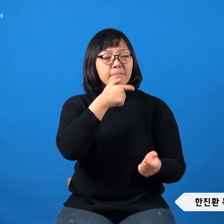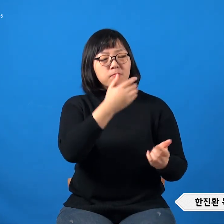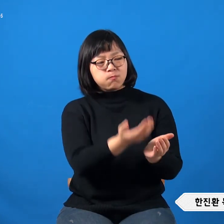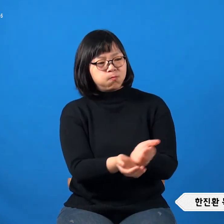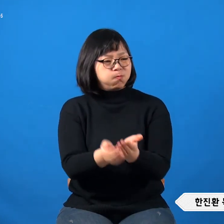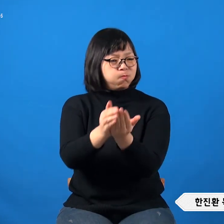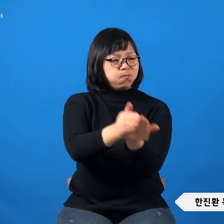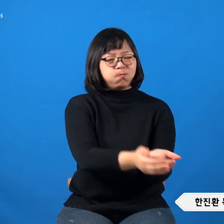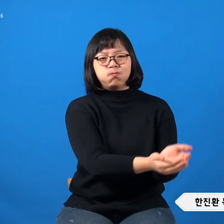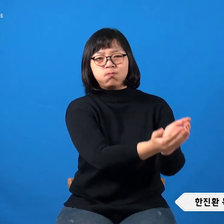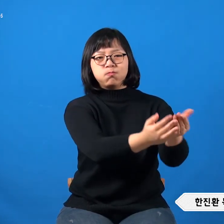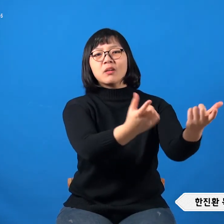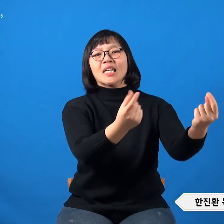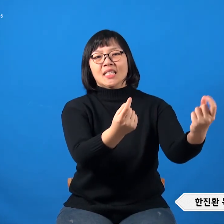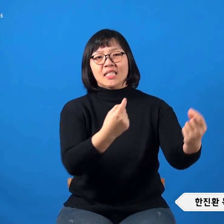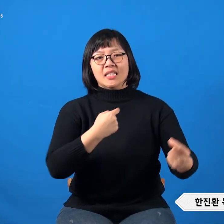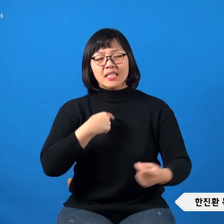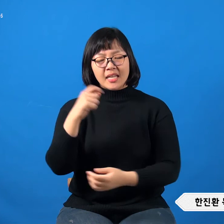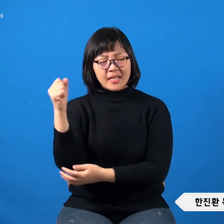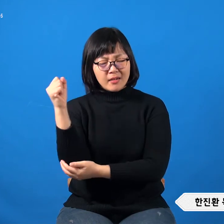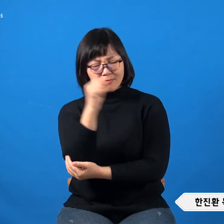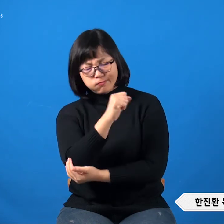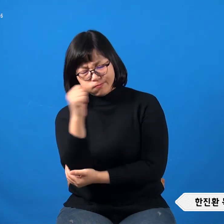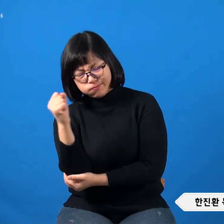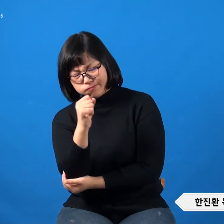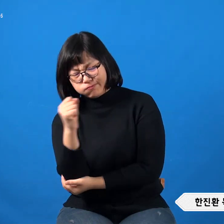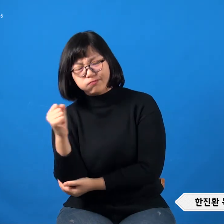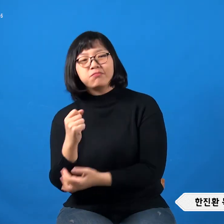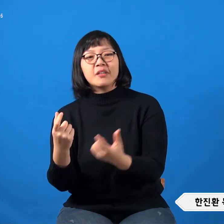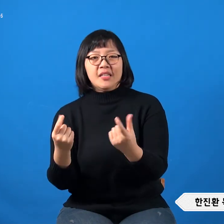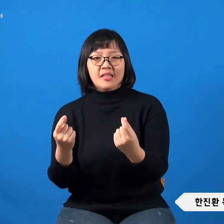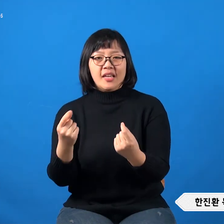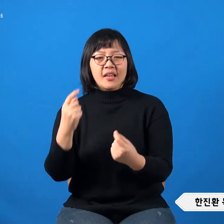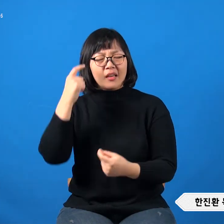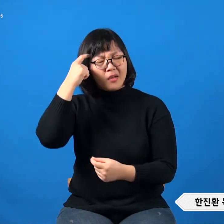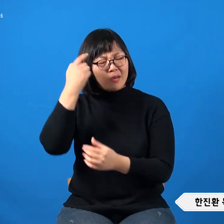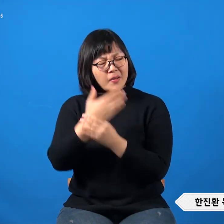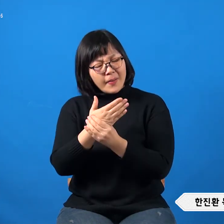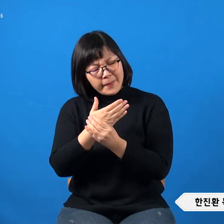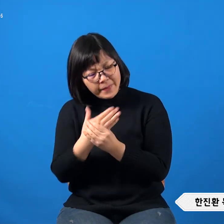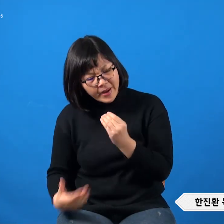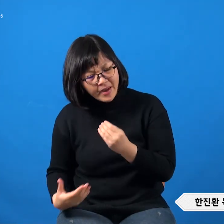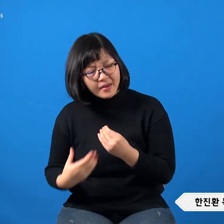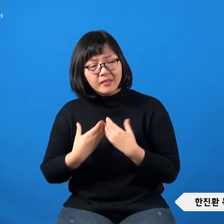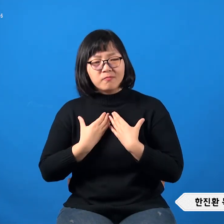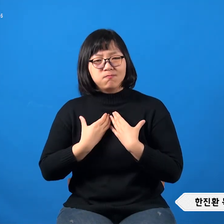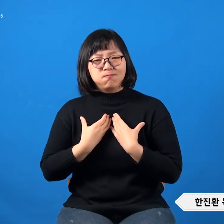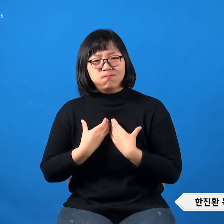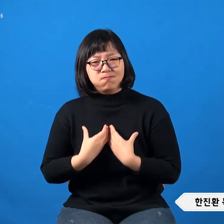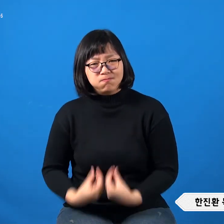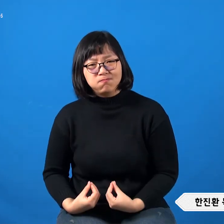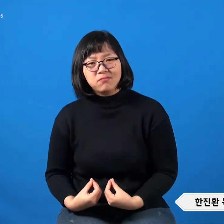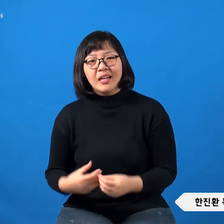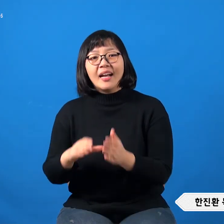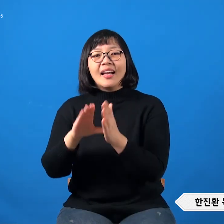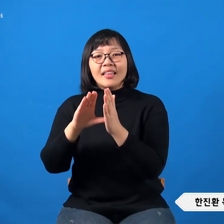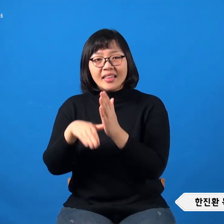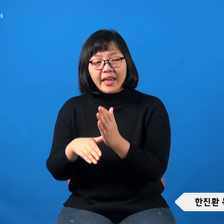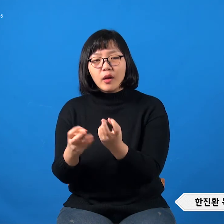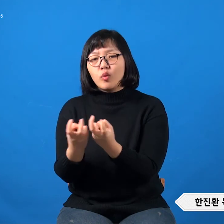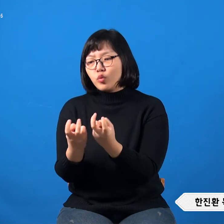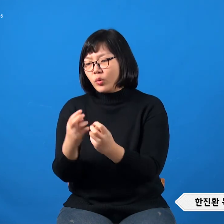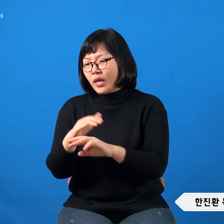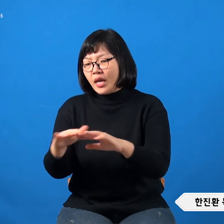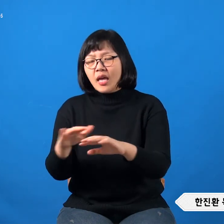때, 그래서 눈앞이 캄캄해지고 절망이 될 때, 그때는 어떻게 그것을